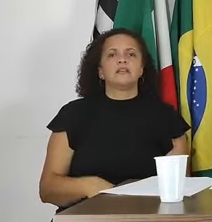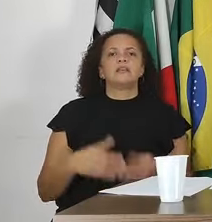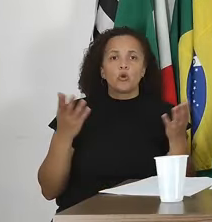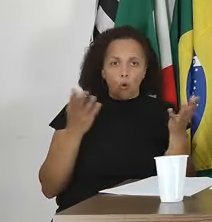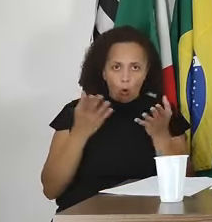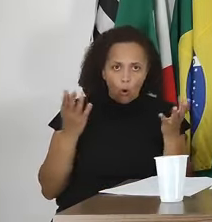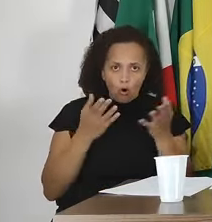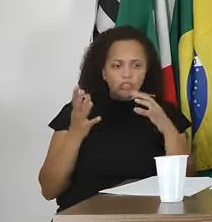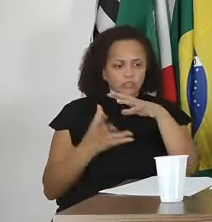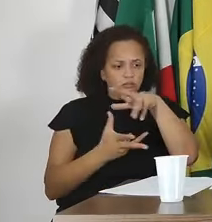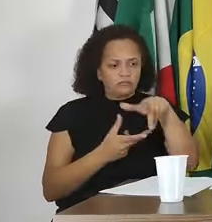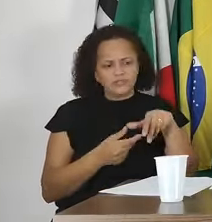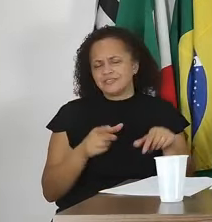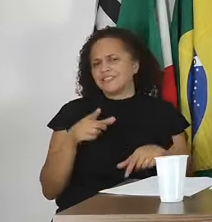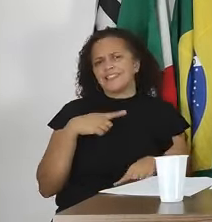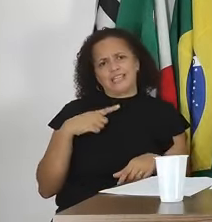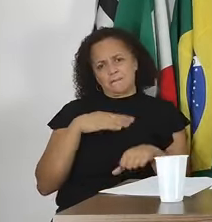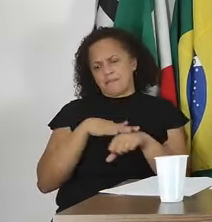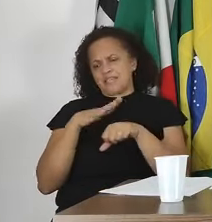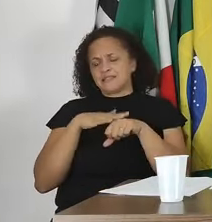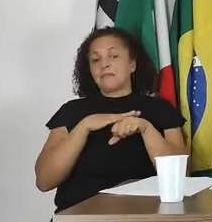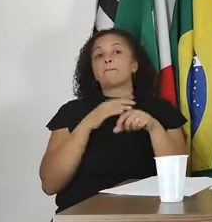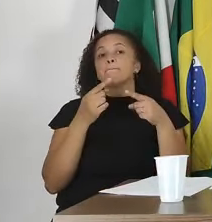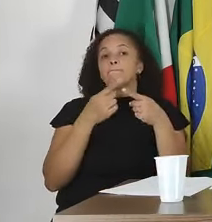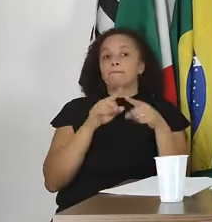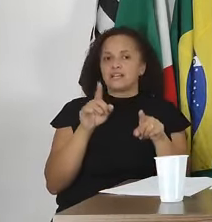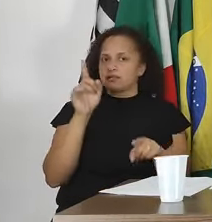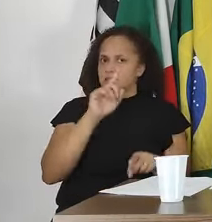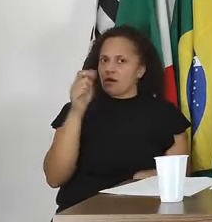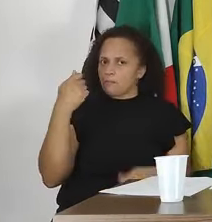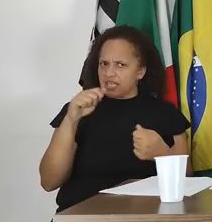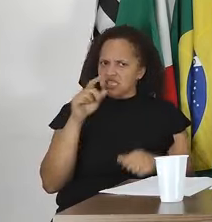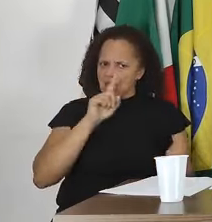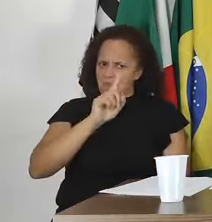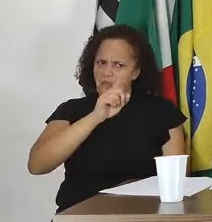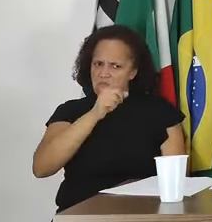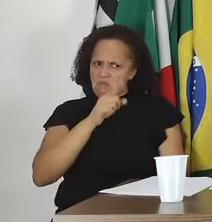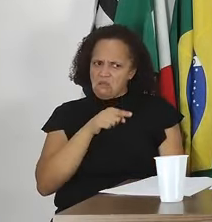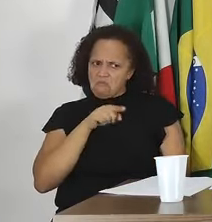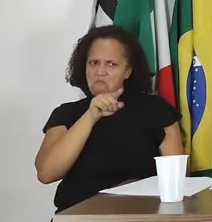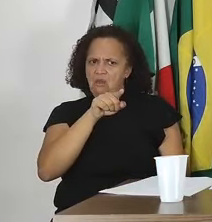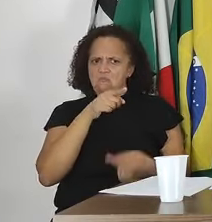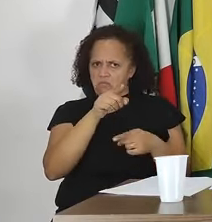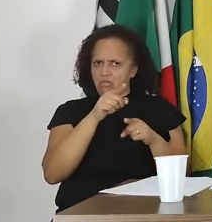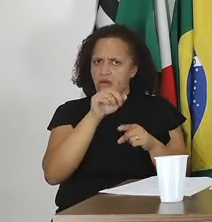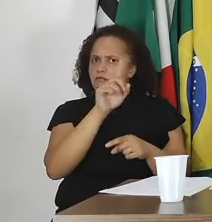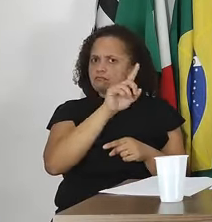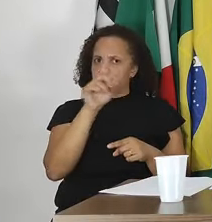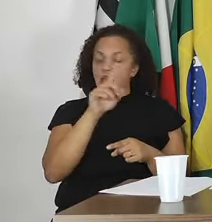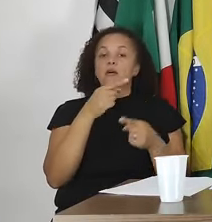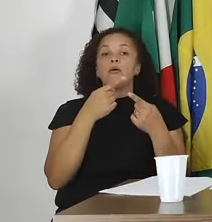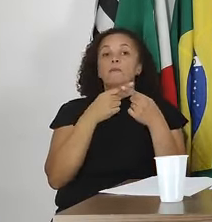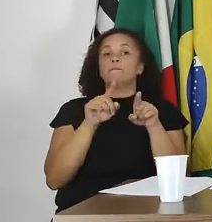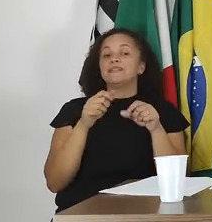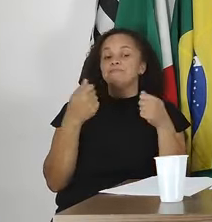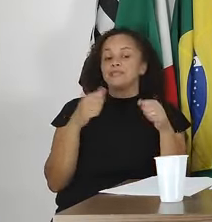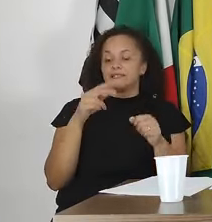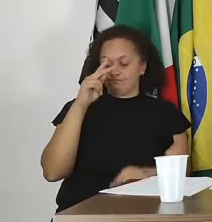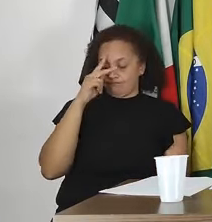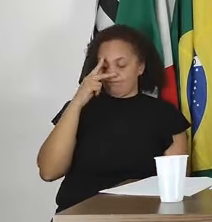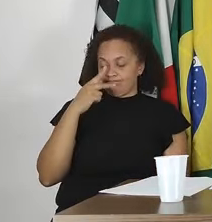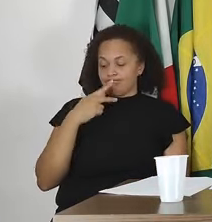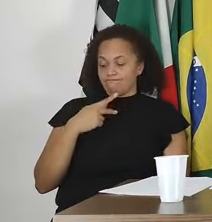meio. Só que a gente não precisa ficar apontando. Nós mesmos, que cada um avaliasse a si mesmo, não